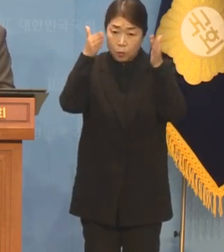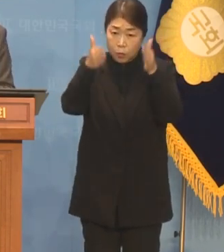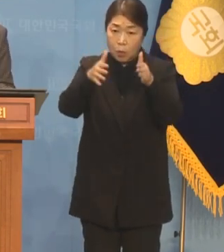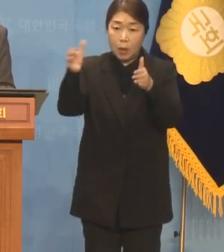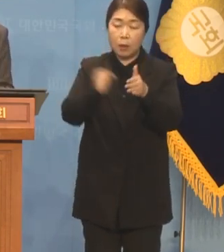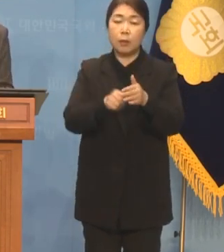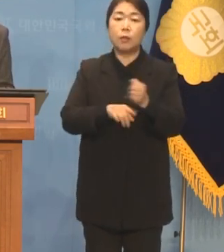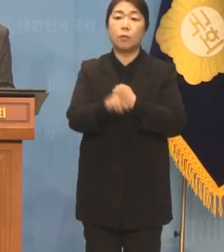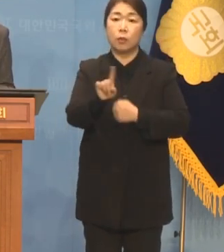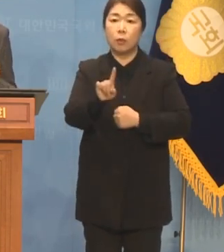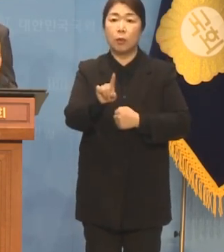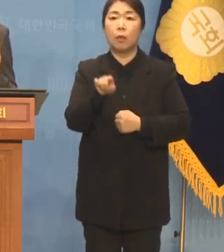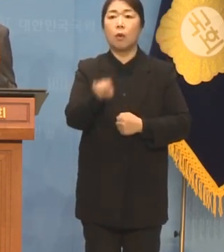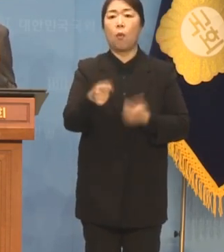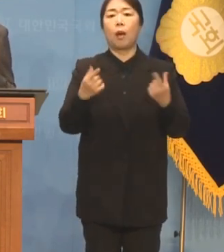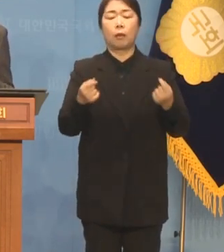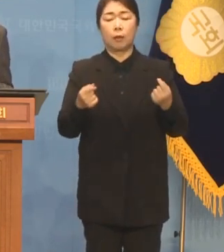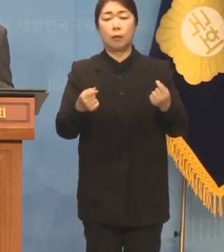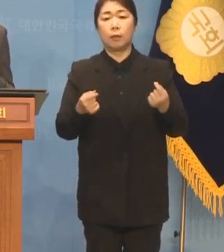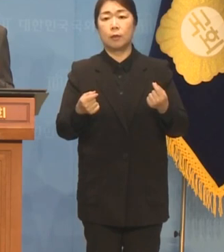부분은 이러한